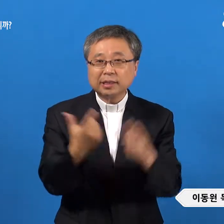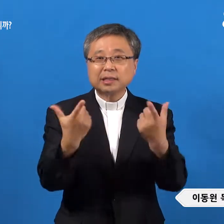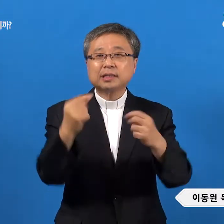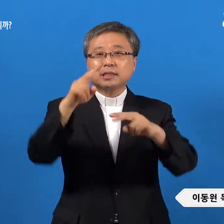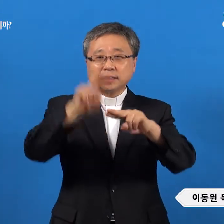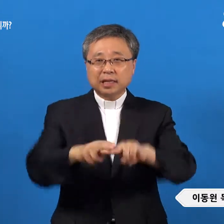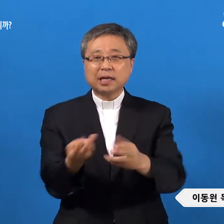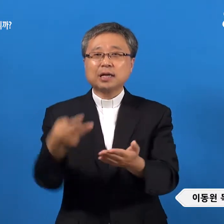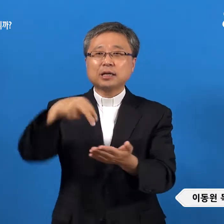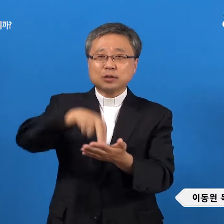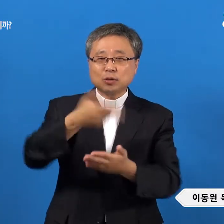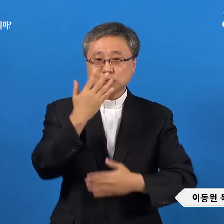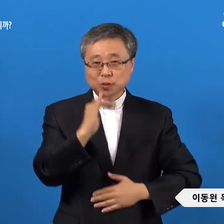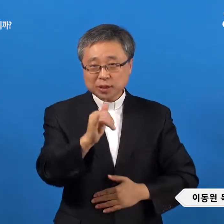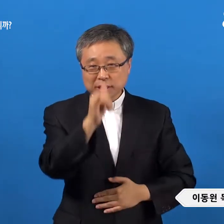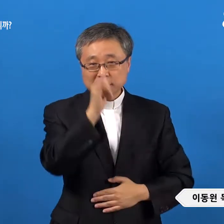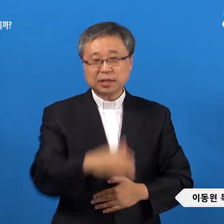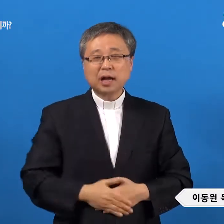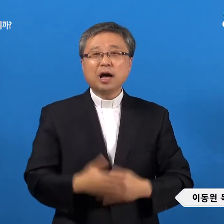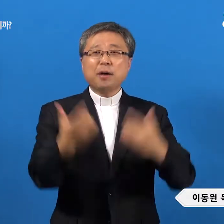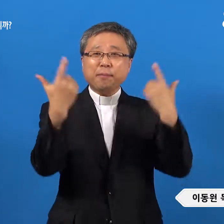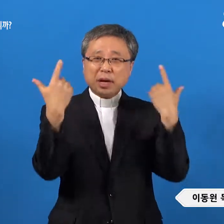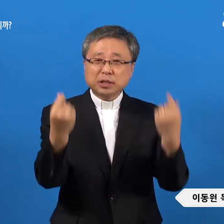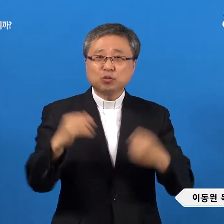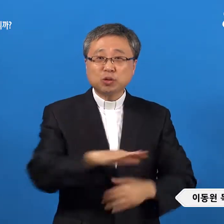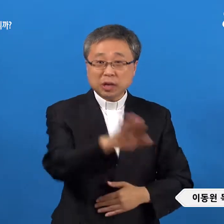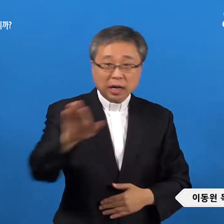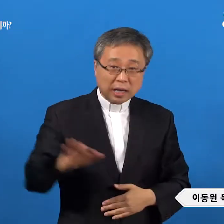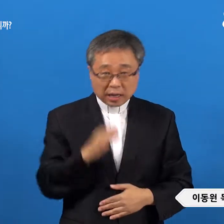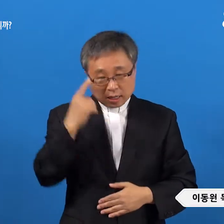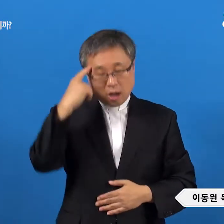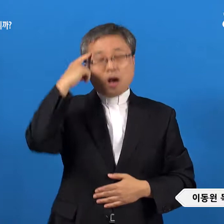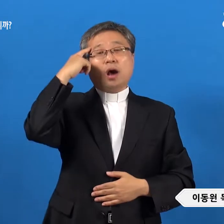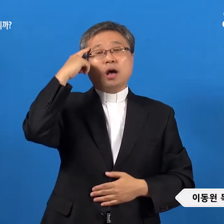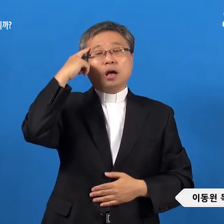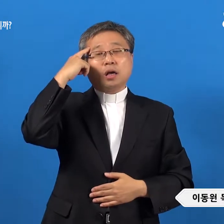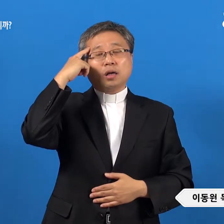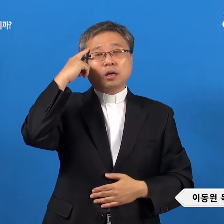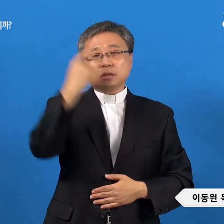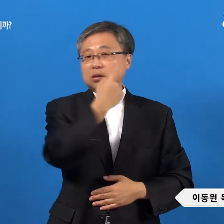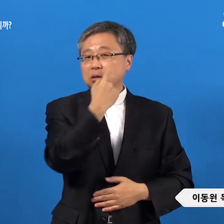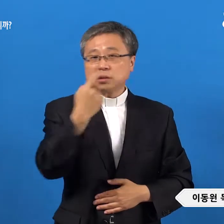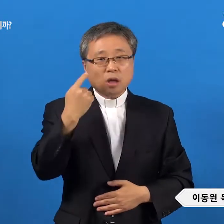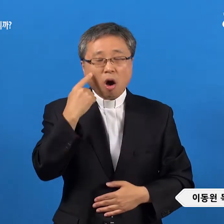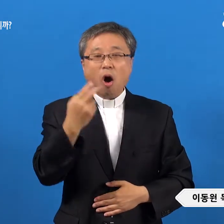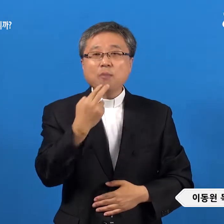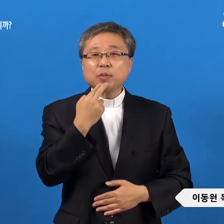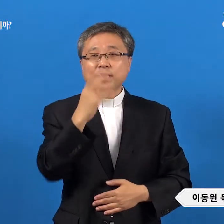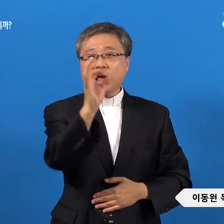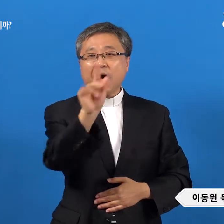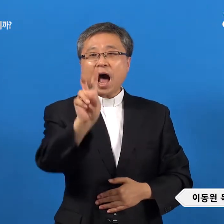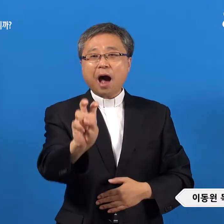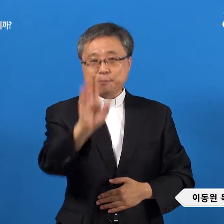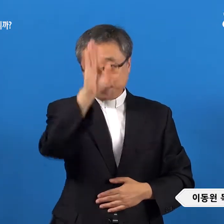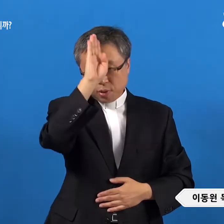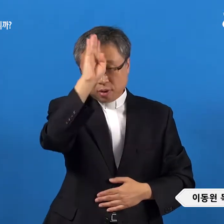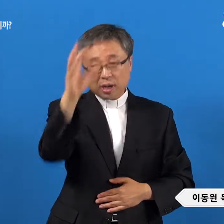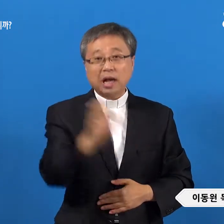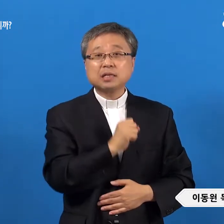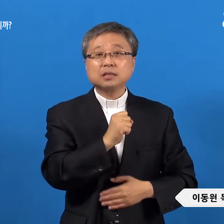자리에 설 수도 있습니다. 마치 우리가 자각 증세가 없는 암 질환을 겪는 분들을 생각해 보십시오.